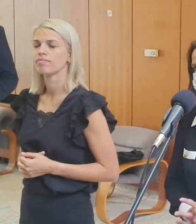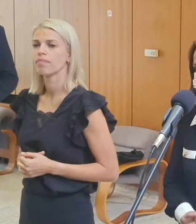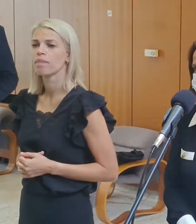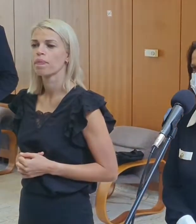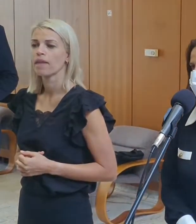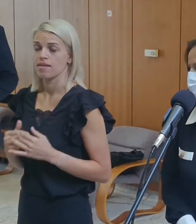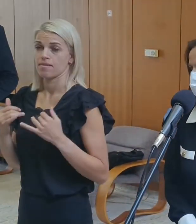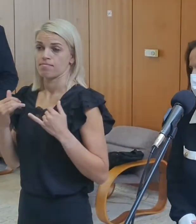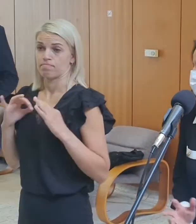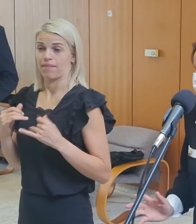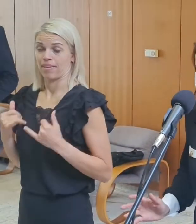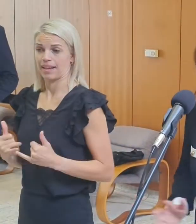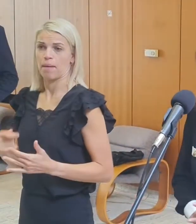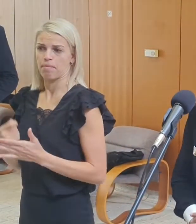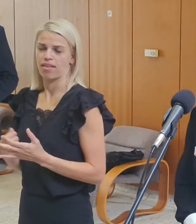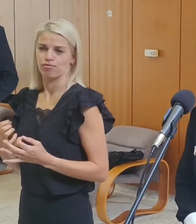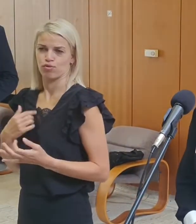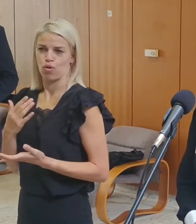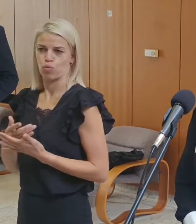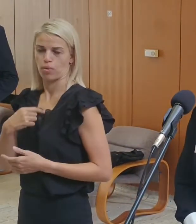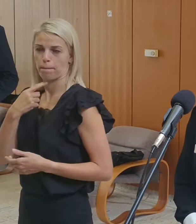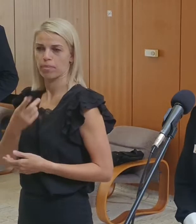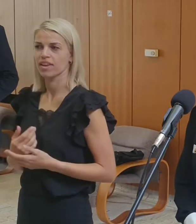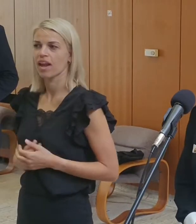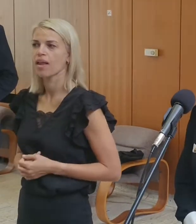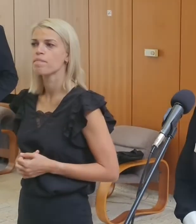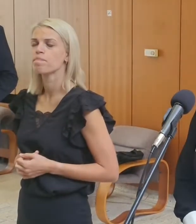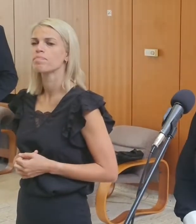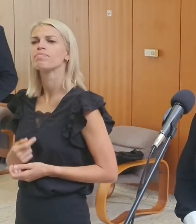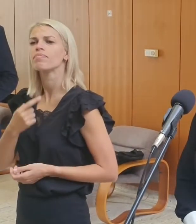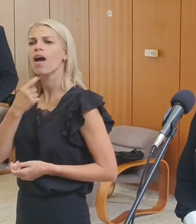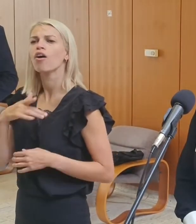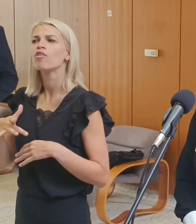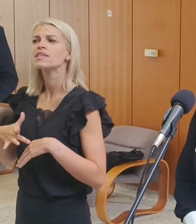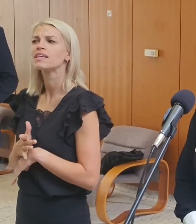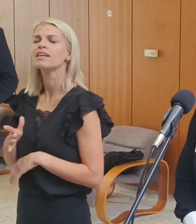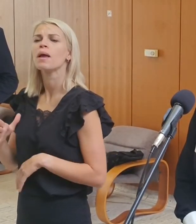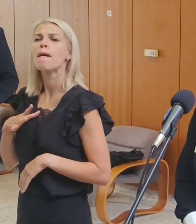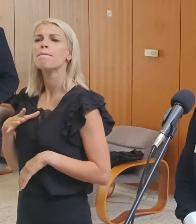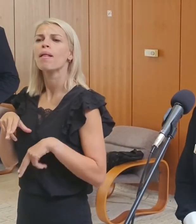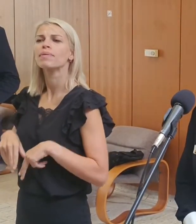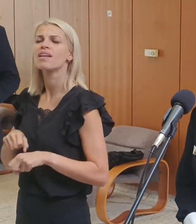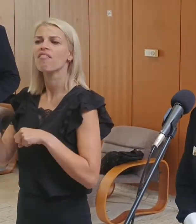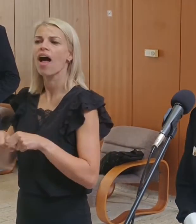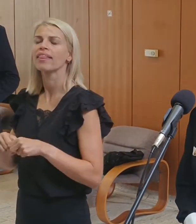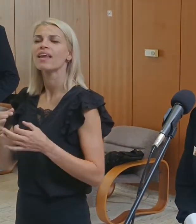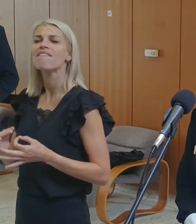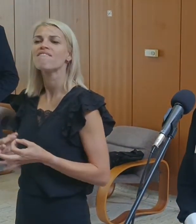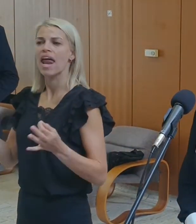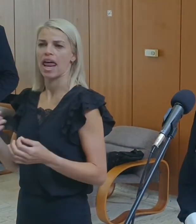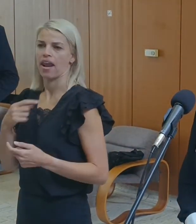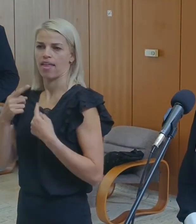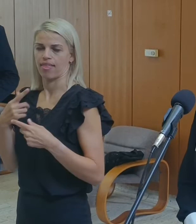V tomto momente platí to, čo som povedal. Ako vnímate to, že pán premiér sa za vás nepostavil verejne? Teda hovoríte, že máte jeho